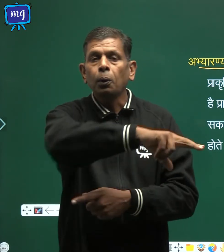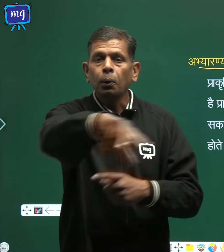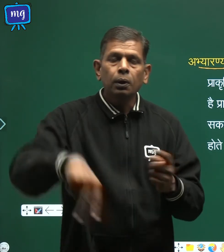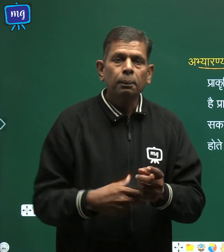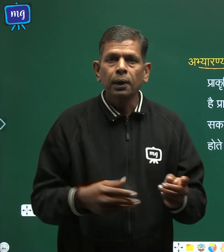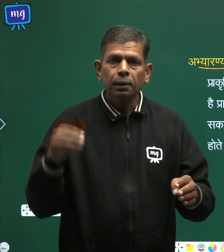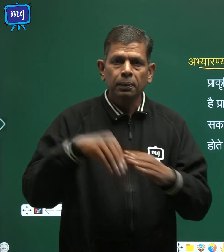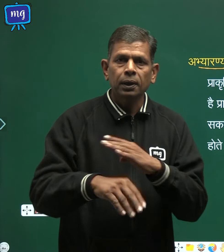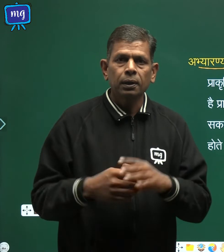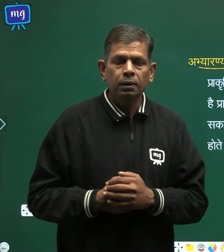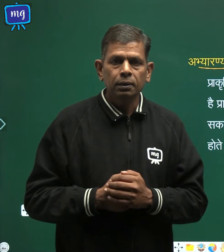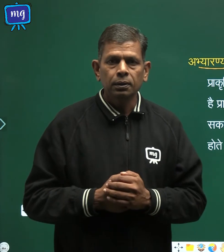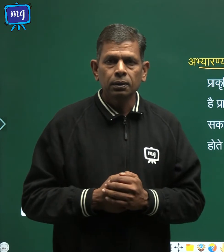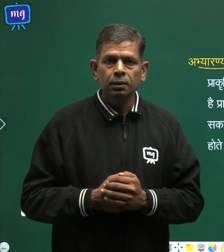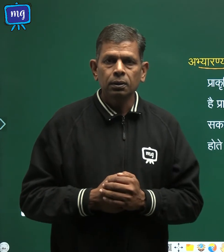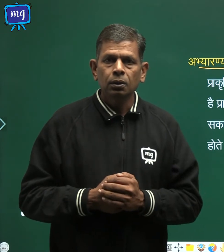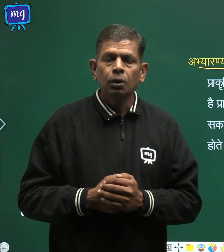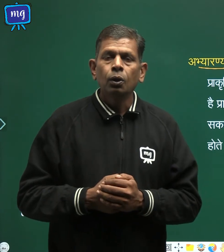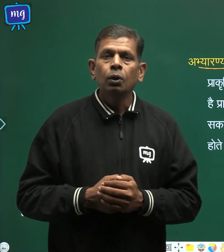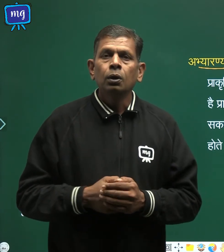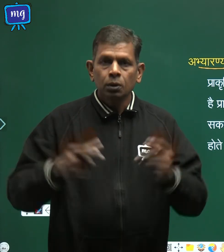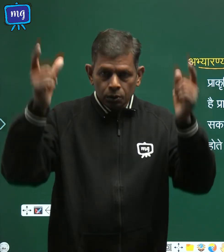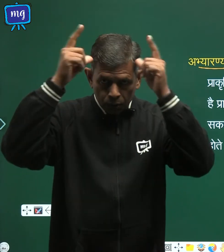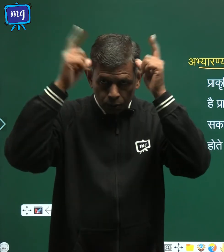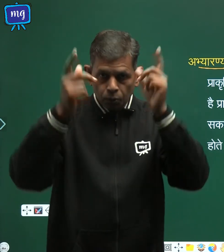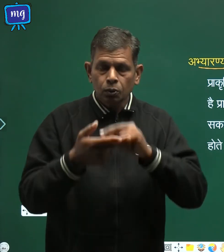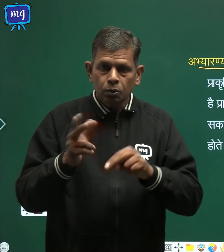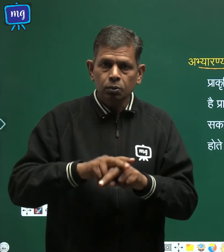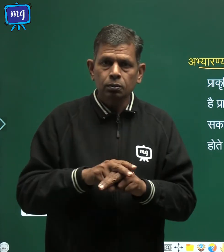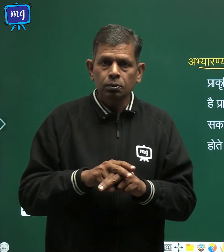अभयारण्य में जंतुओं को